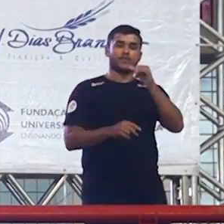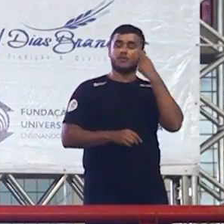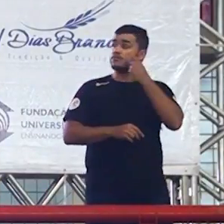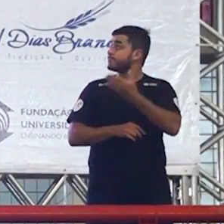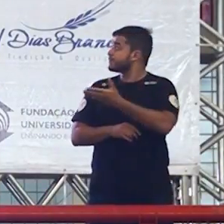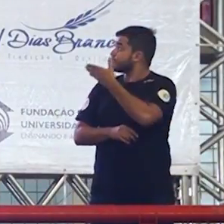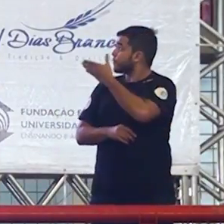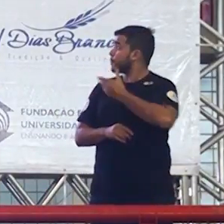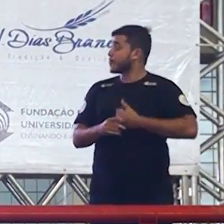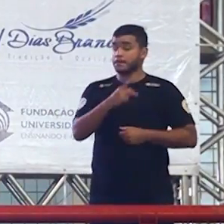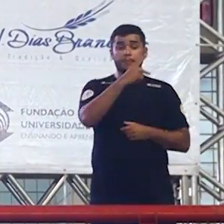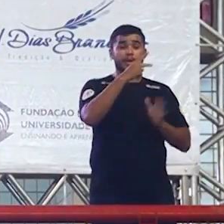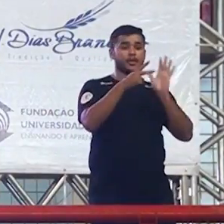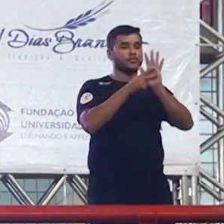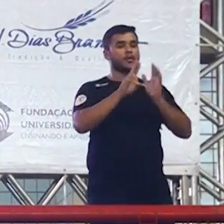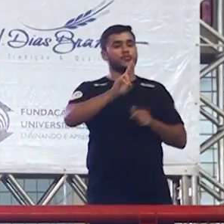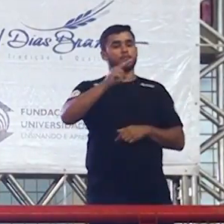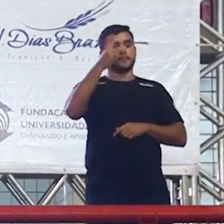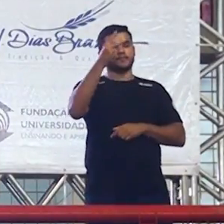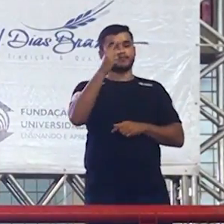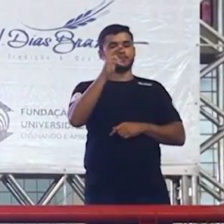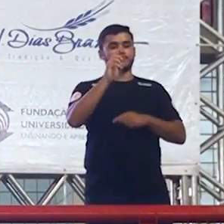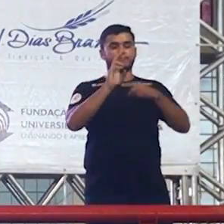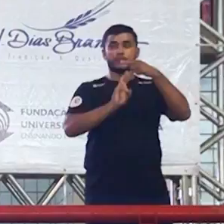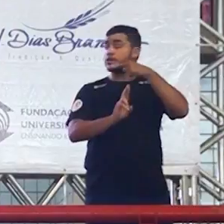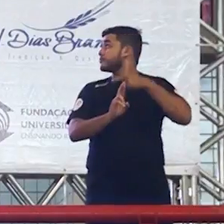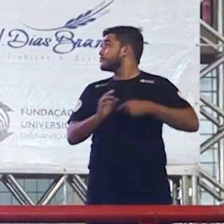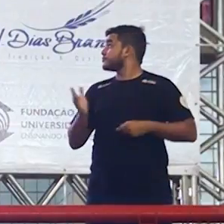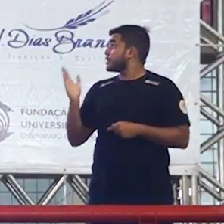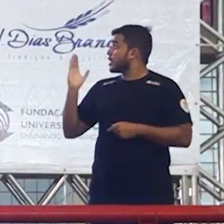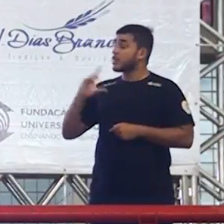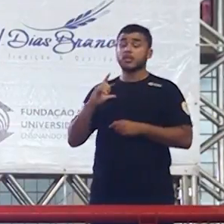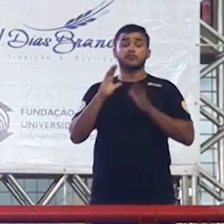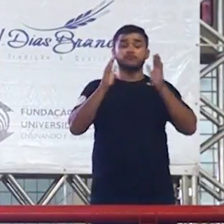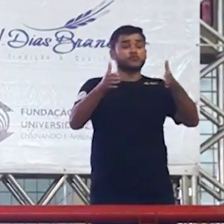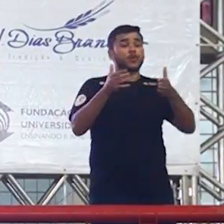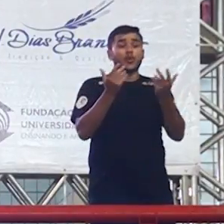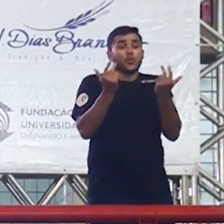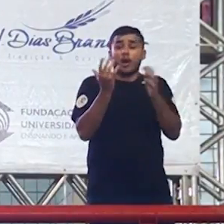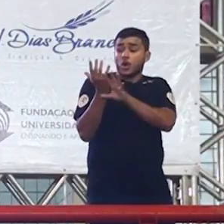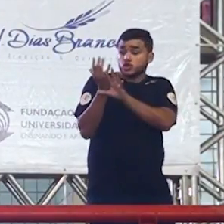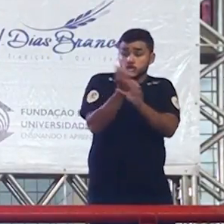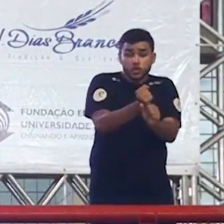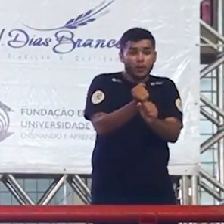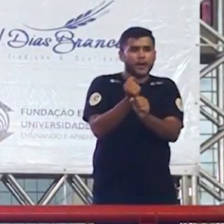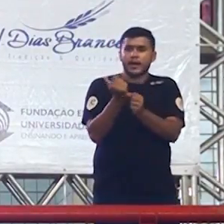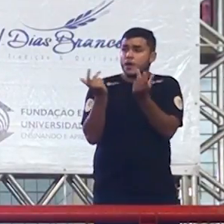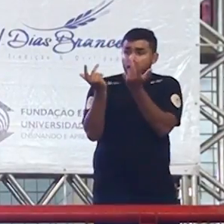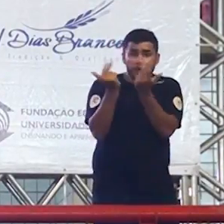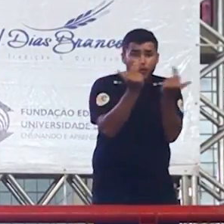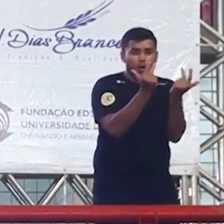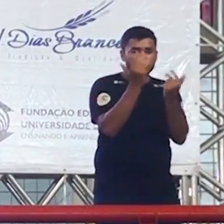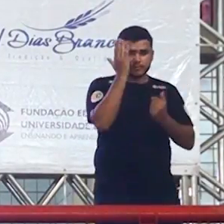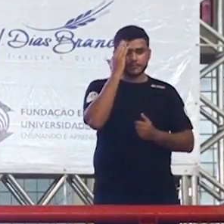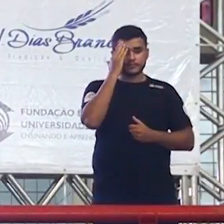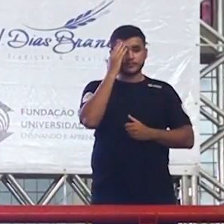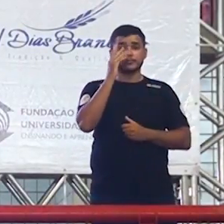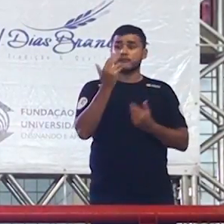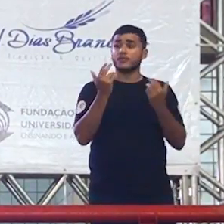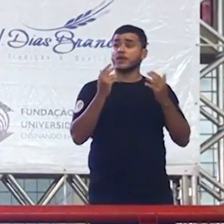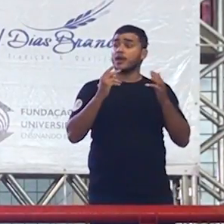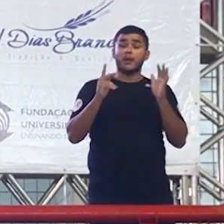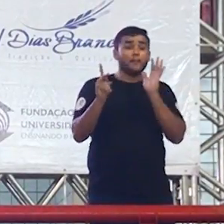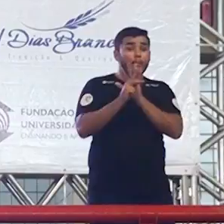elas têm que dar o mesmo valor. Por que tem que dar o mesmo valor? Porque a potência em um resistor é